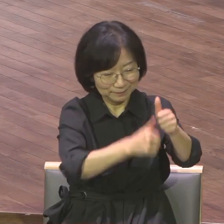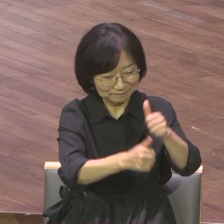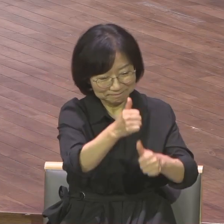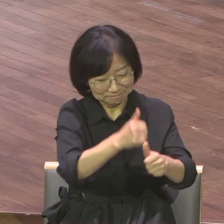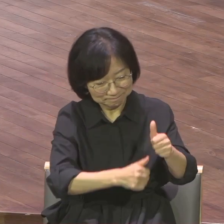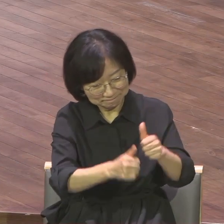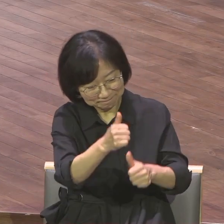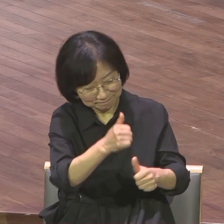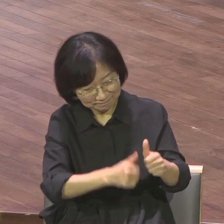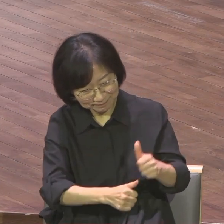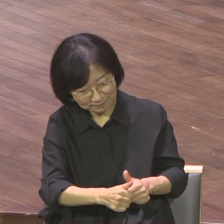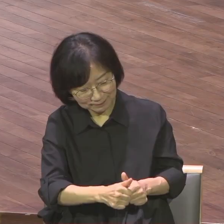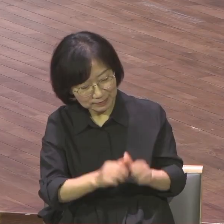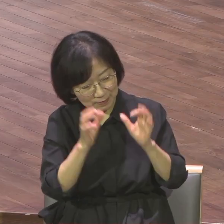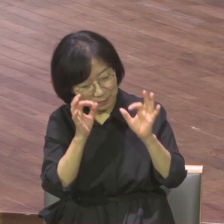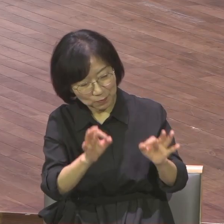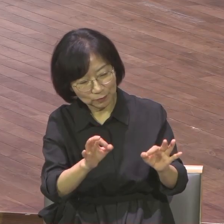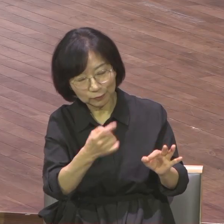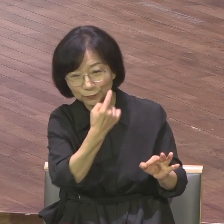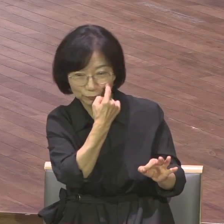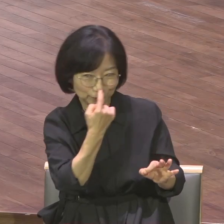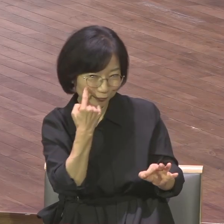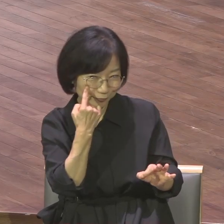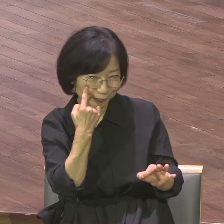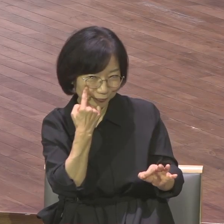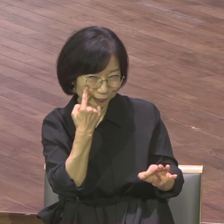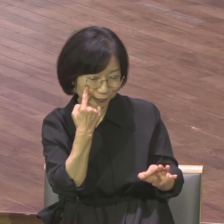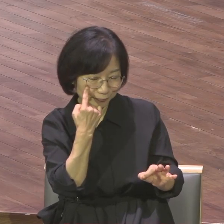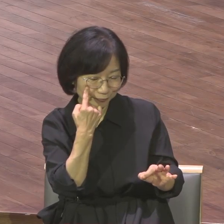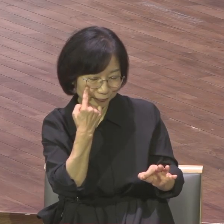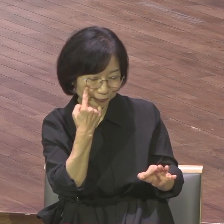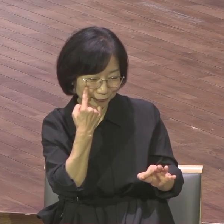있지요. 다음 세대를 바라보는.